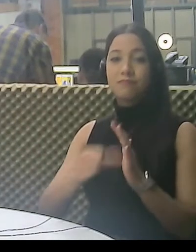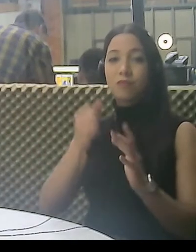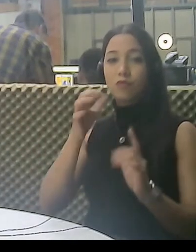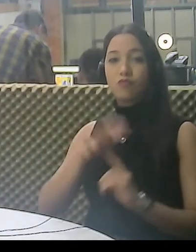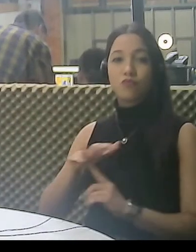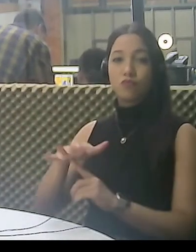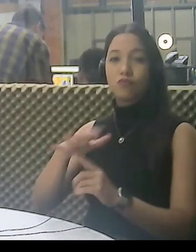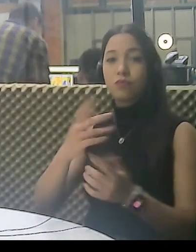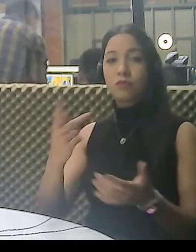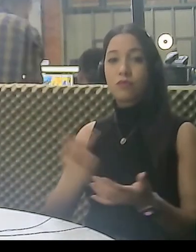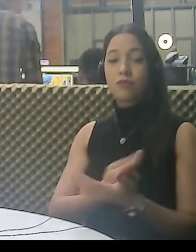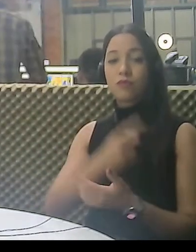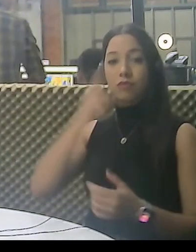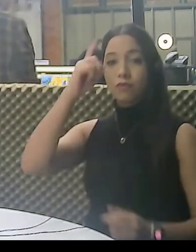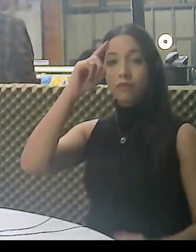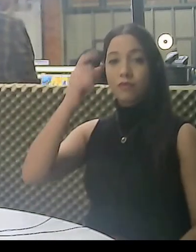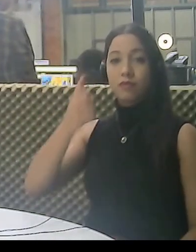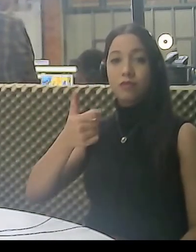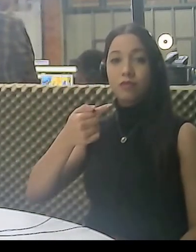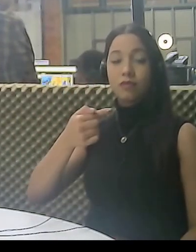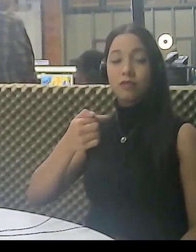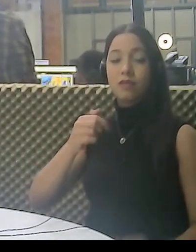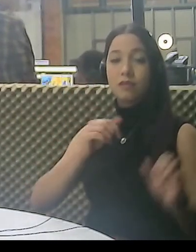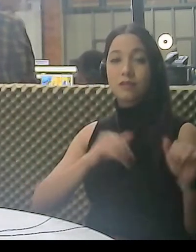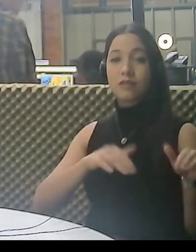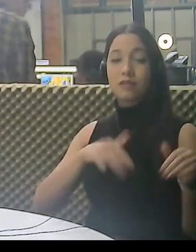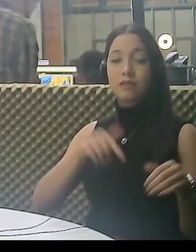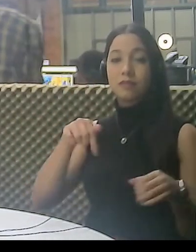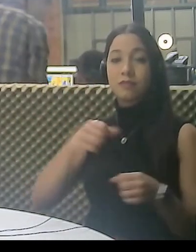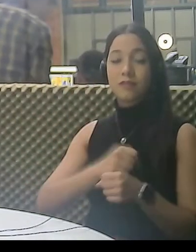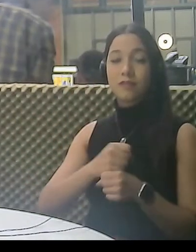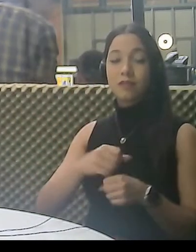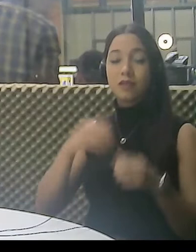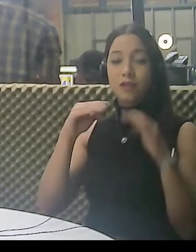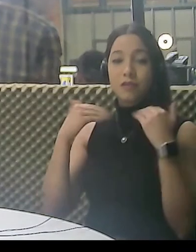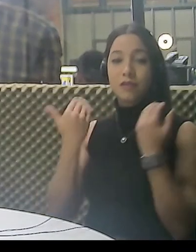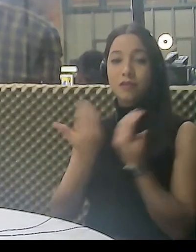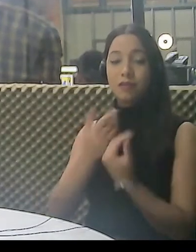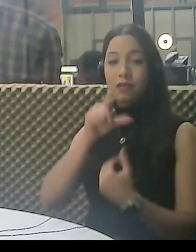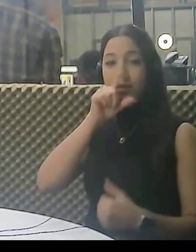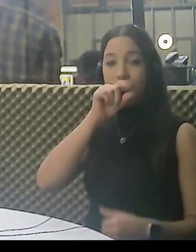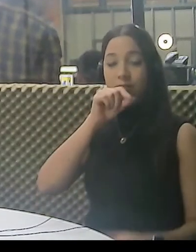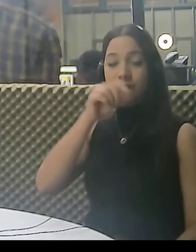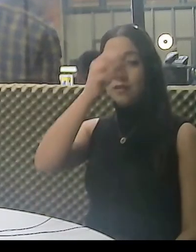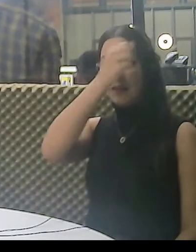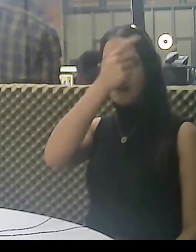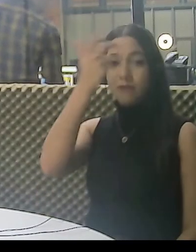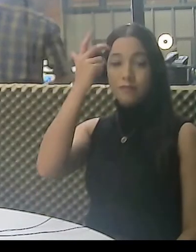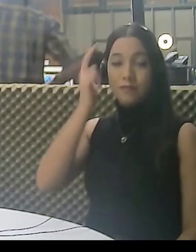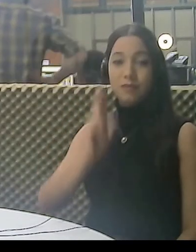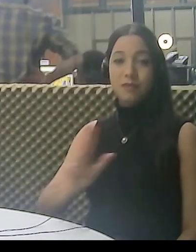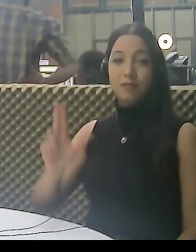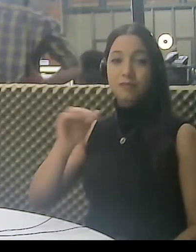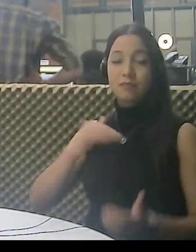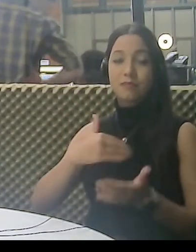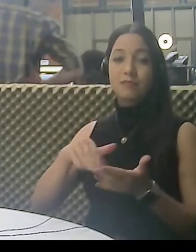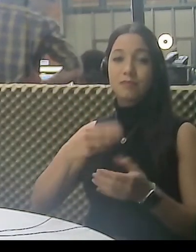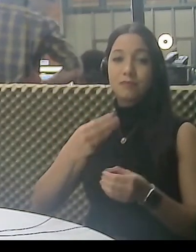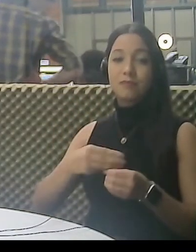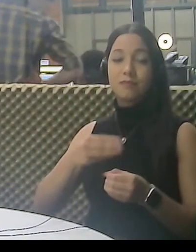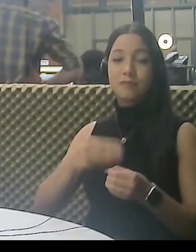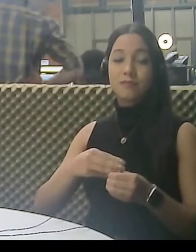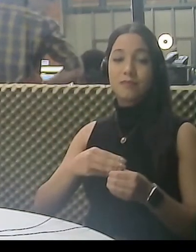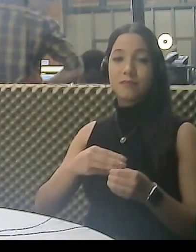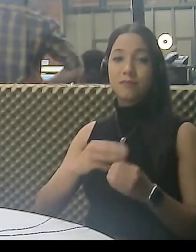que aconteceu no dia 17 de setembro deste ano, na Arena Sabiazinho. Promovido pela Prefeitura de Uberlândia, por meio das Secretarias